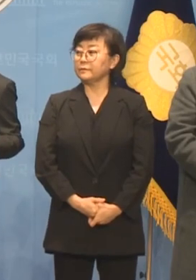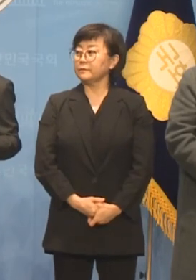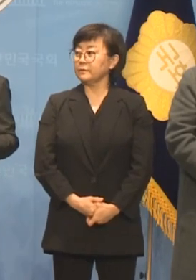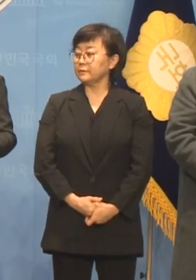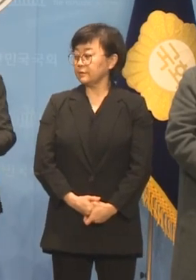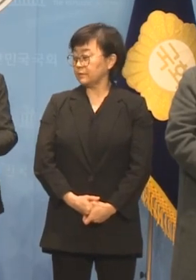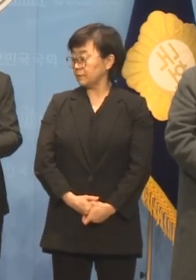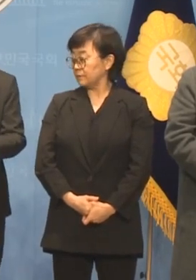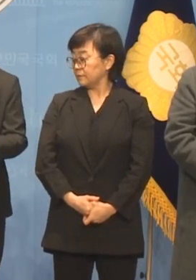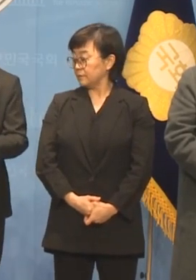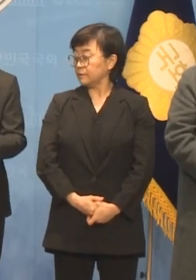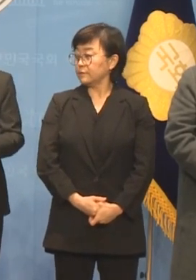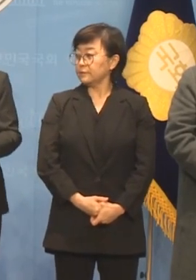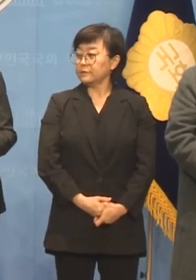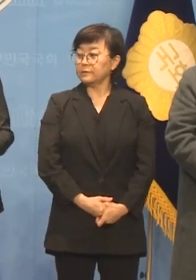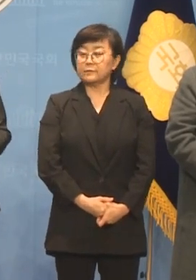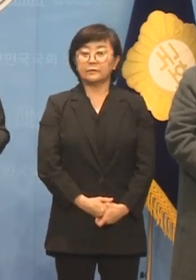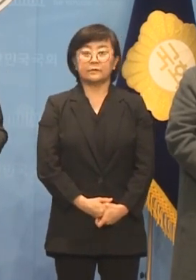기자회견문만? 네.